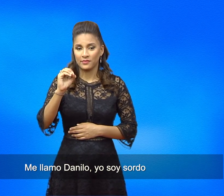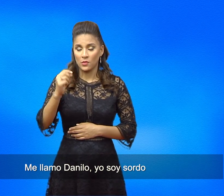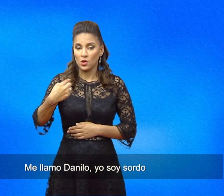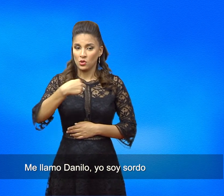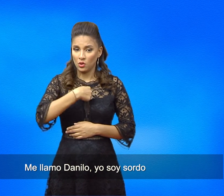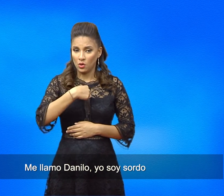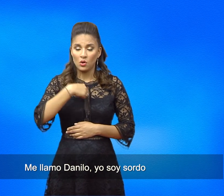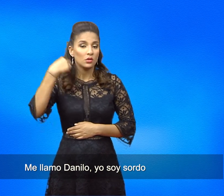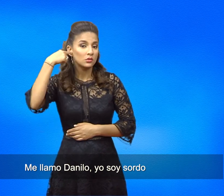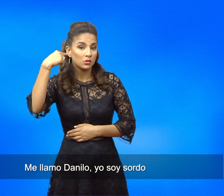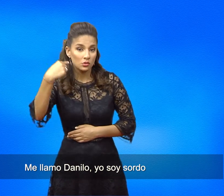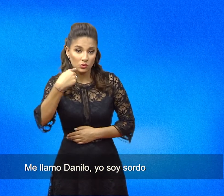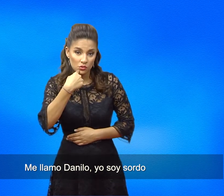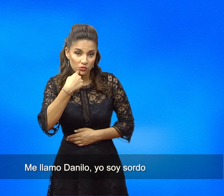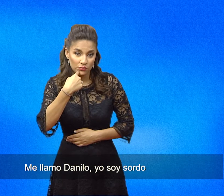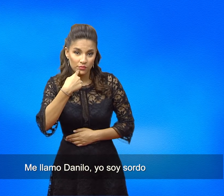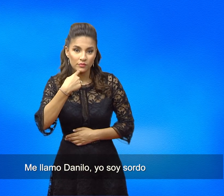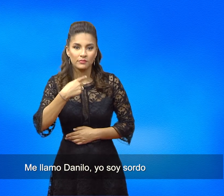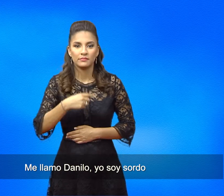y yo soy sordo